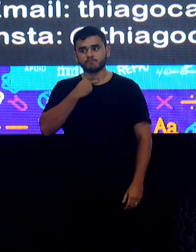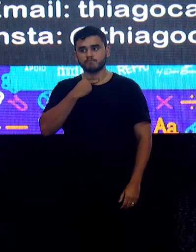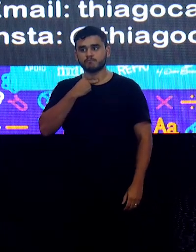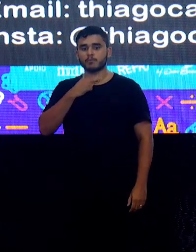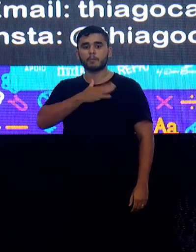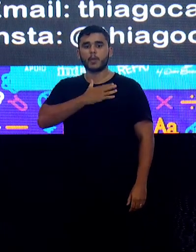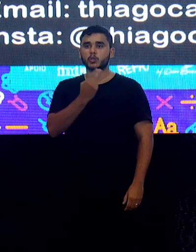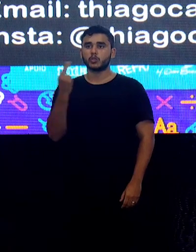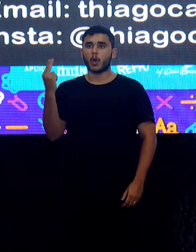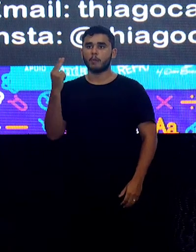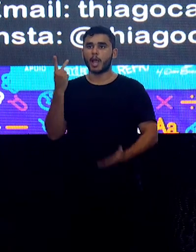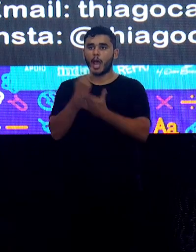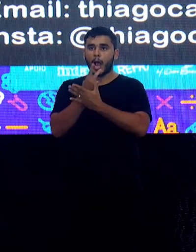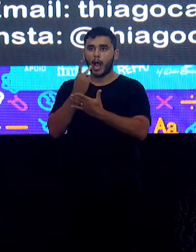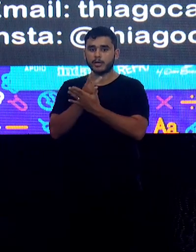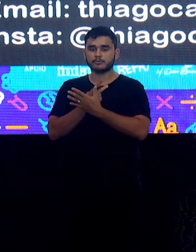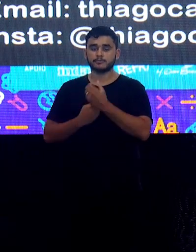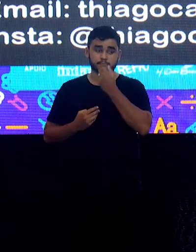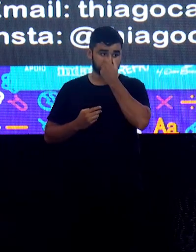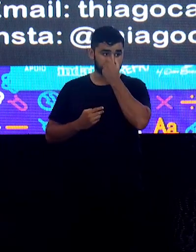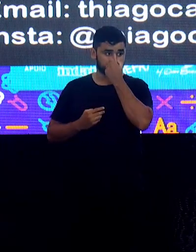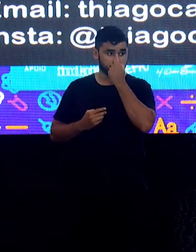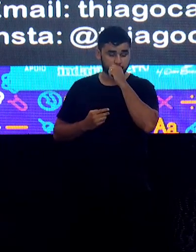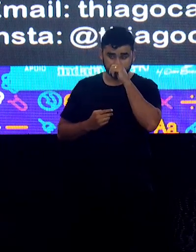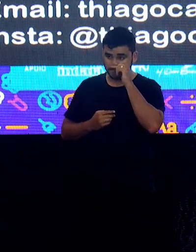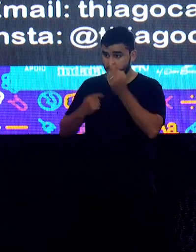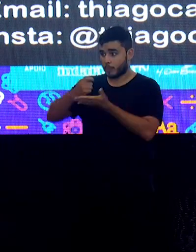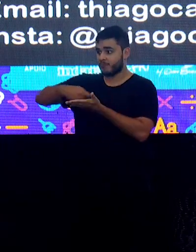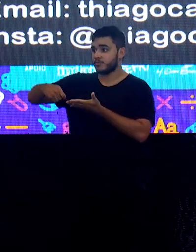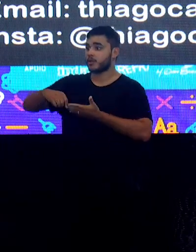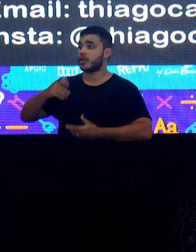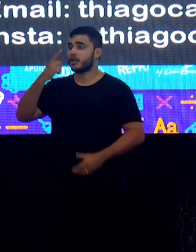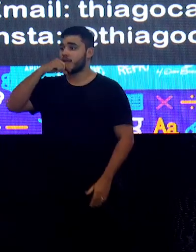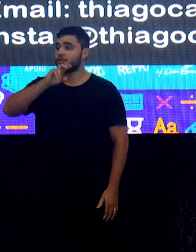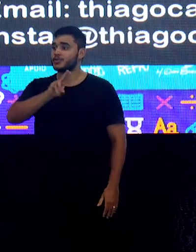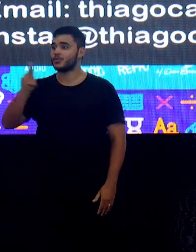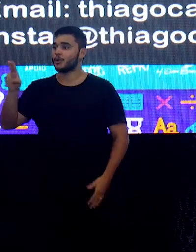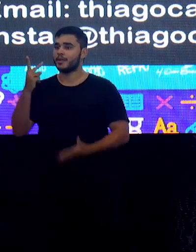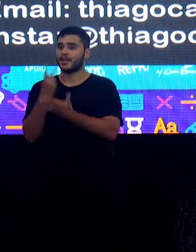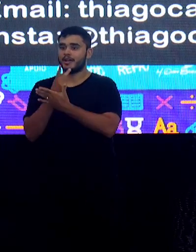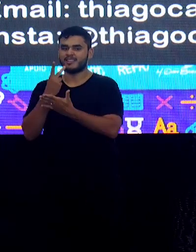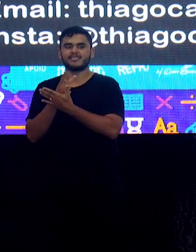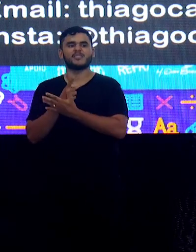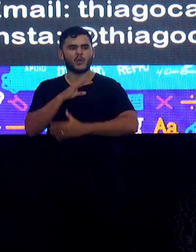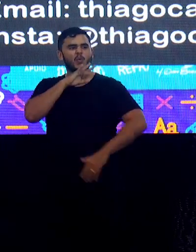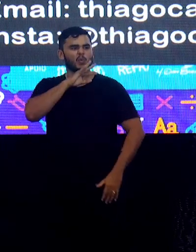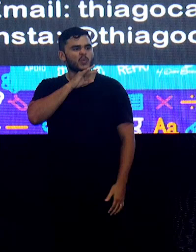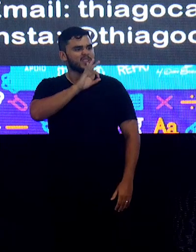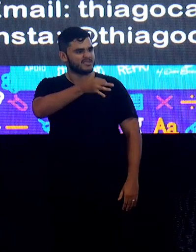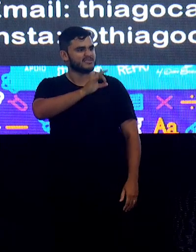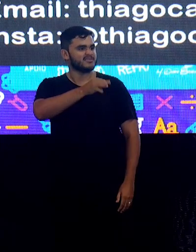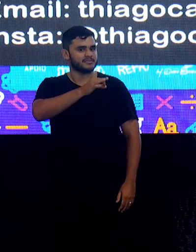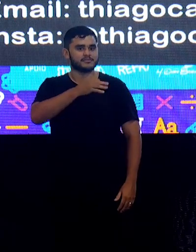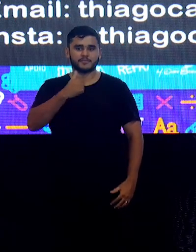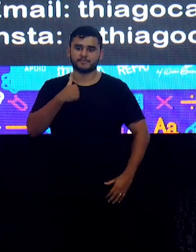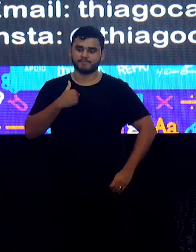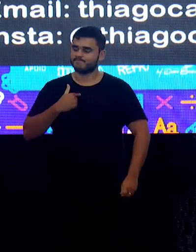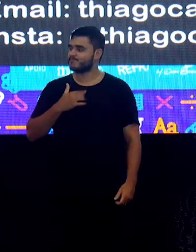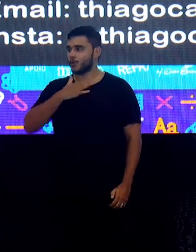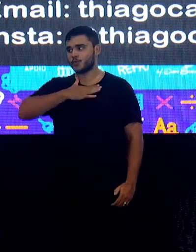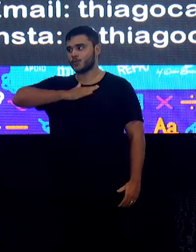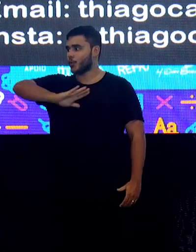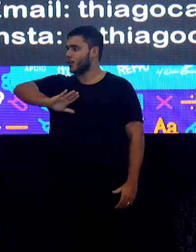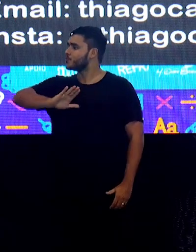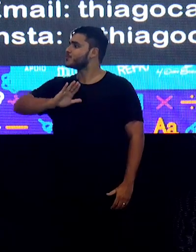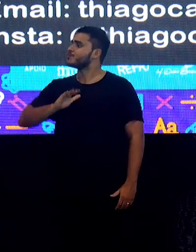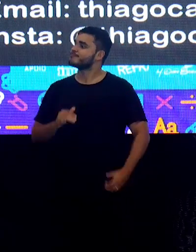uma noção. Levanta a mão quem tem problema com escrita de nome errado. Não é chato, não é? Eu também não gosto.